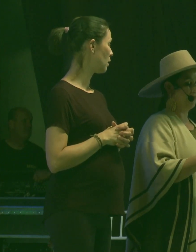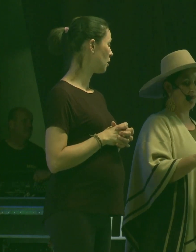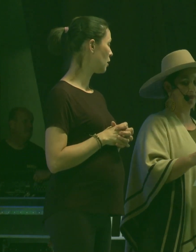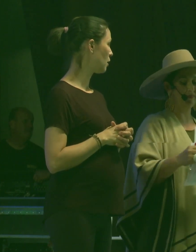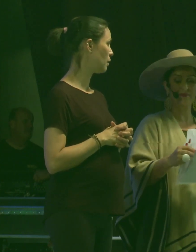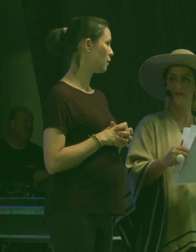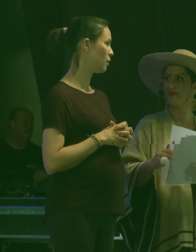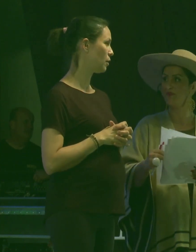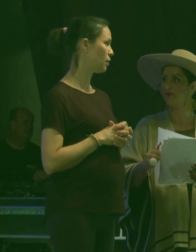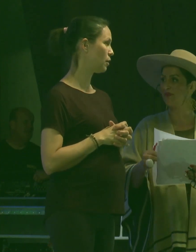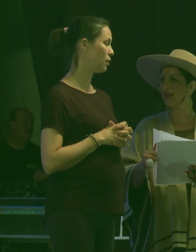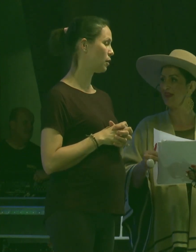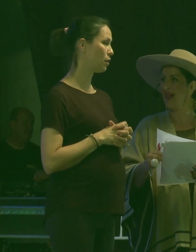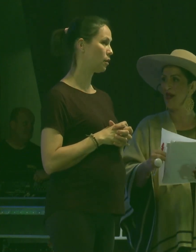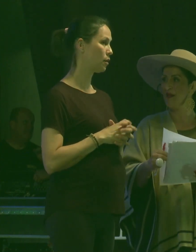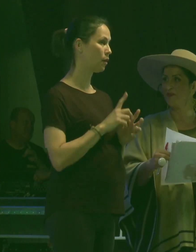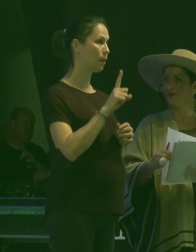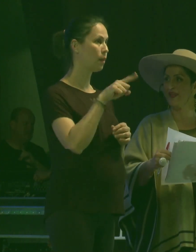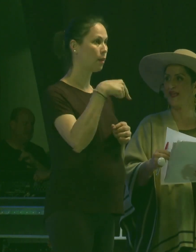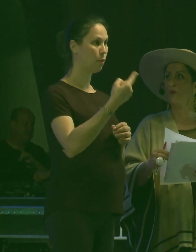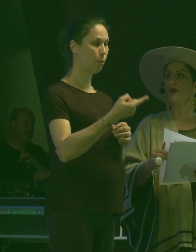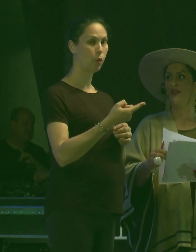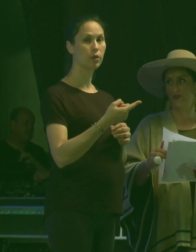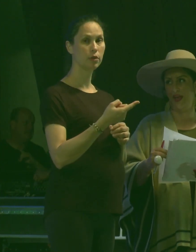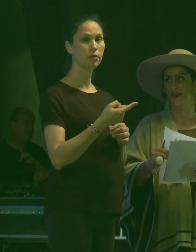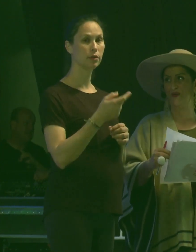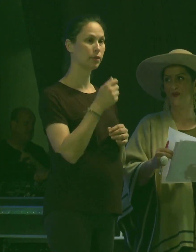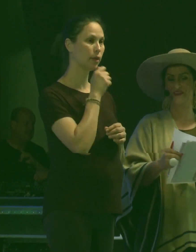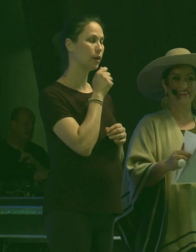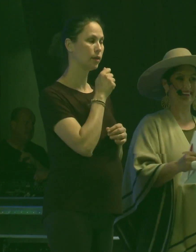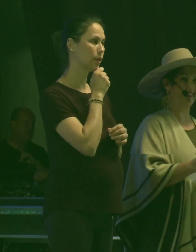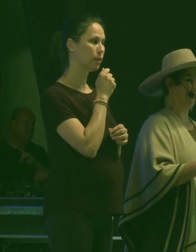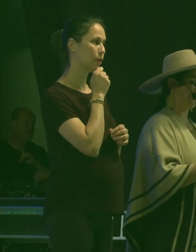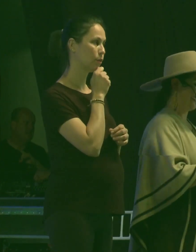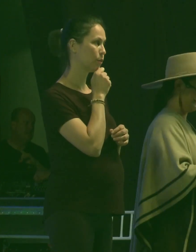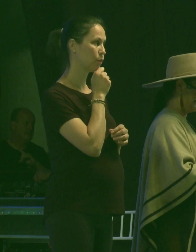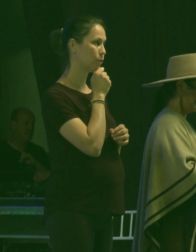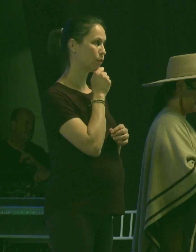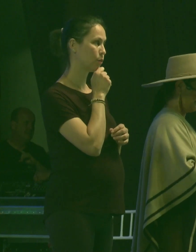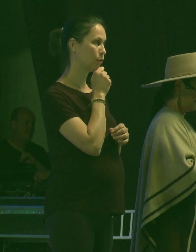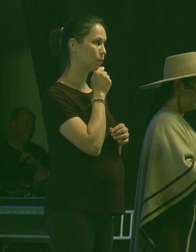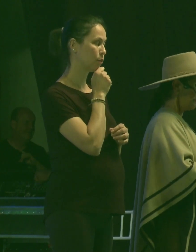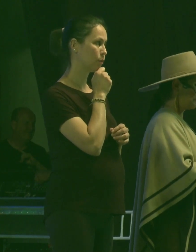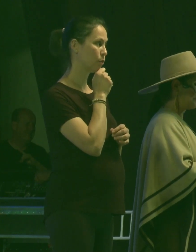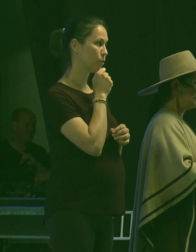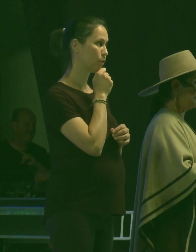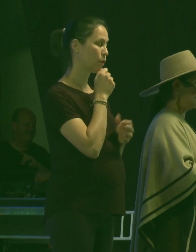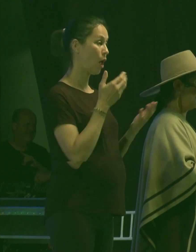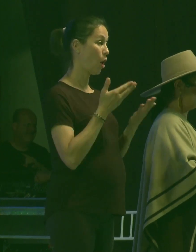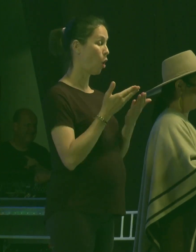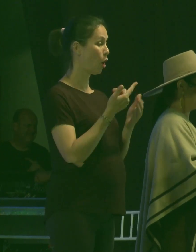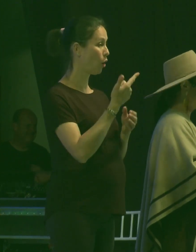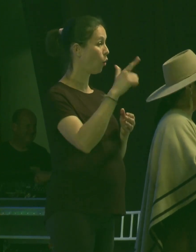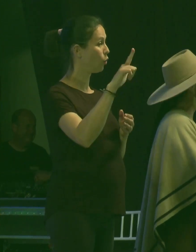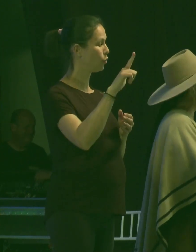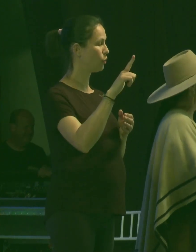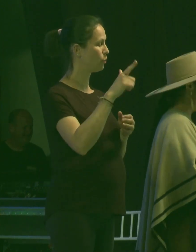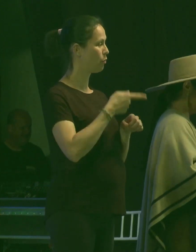daqui a duas premiações, essa me falou aí, Rico. Daqui a pouquinho, tá, Rico? Tá. Vai por mim que eu estou dirigindo aqui,